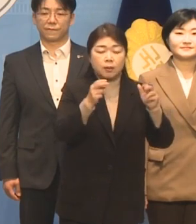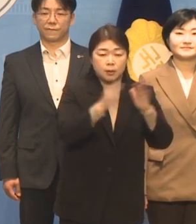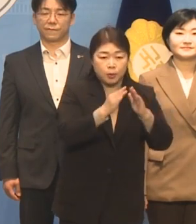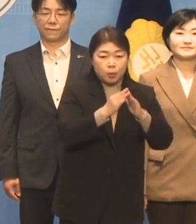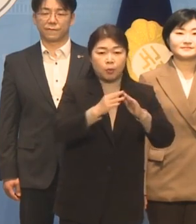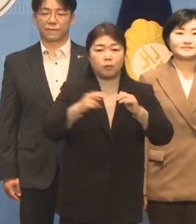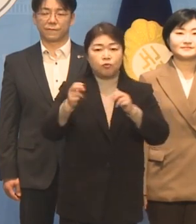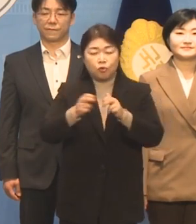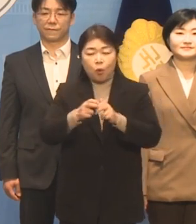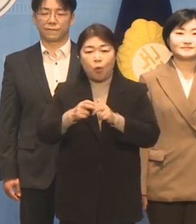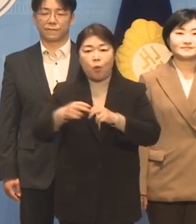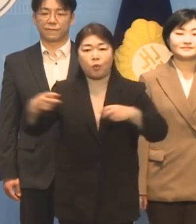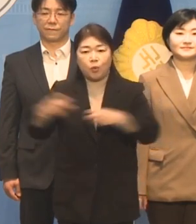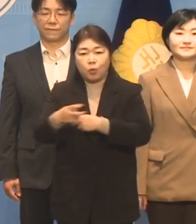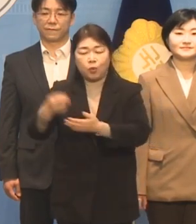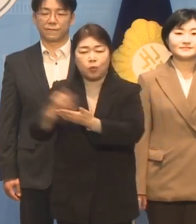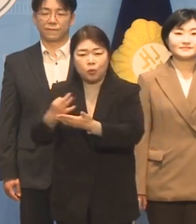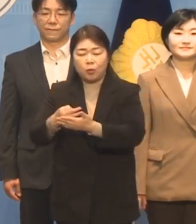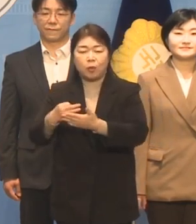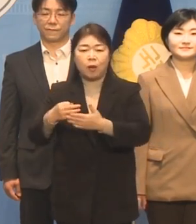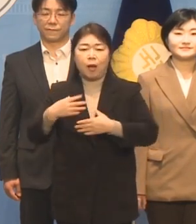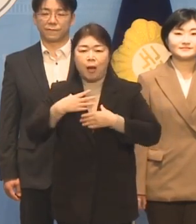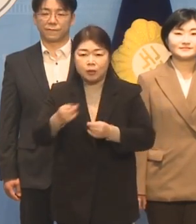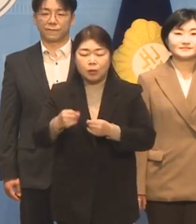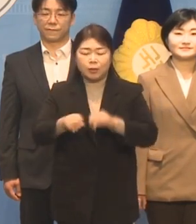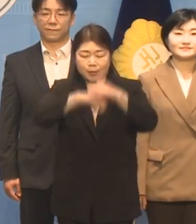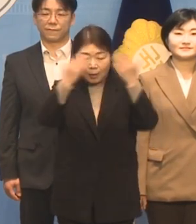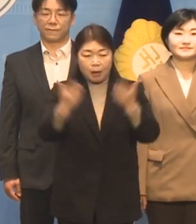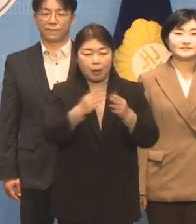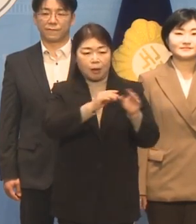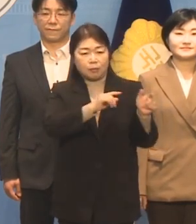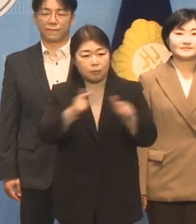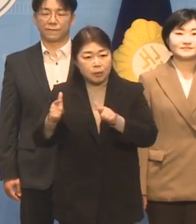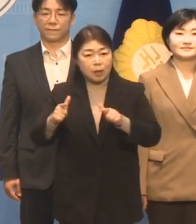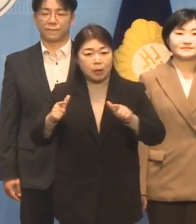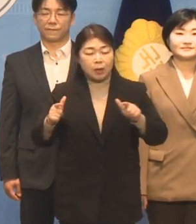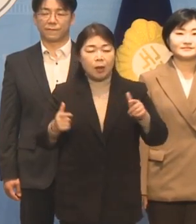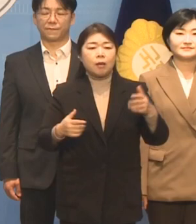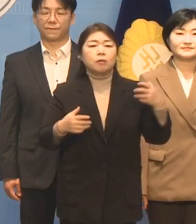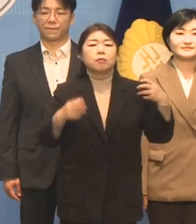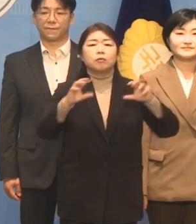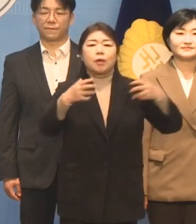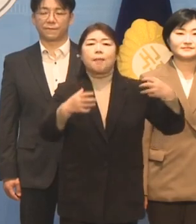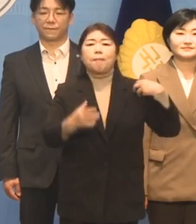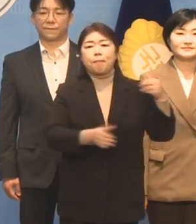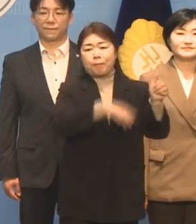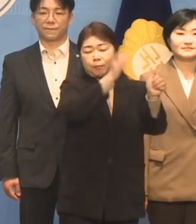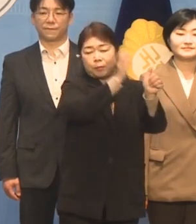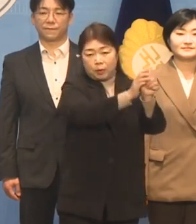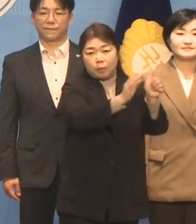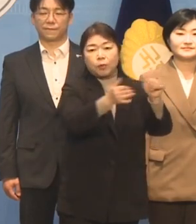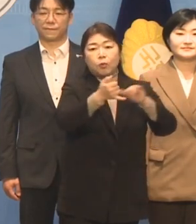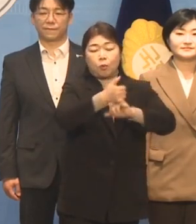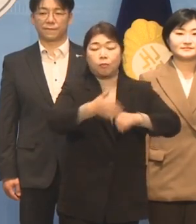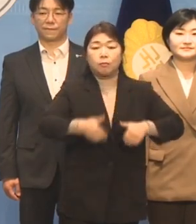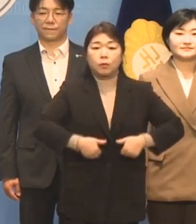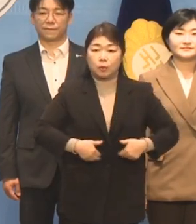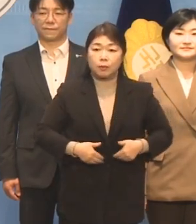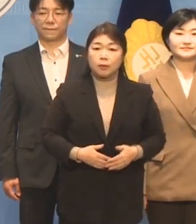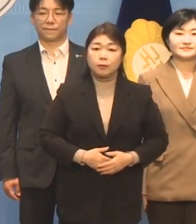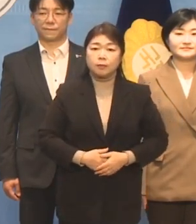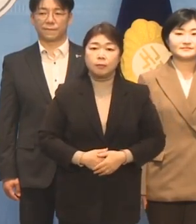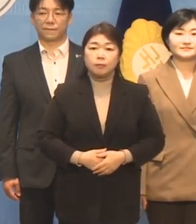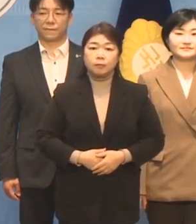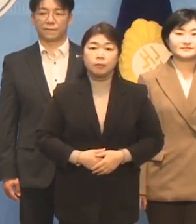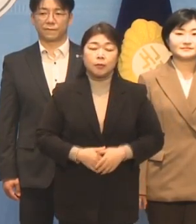안전 같은 분야에서 모든 국민이 기본적 필요를 충족할 수 있도록 그 역할을 다해야 합니다.